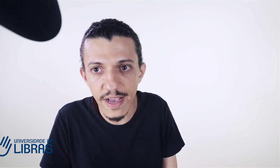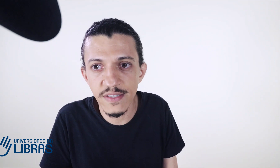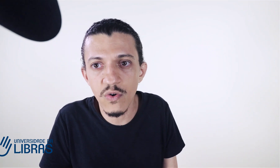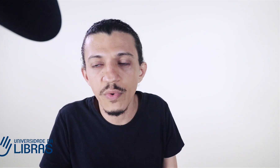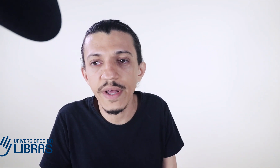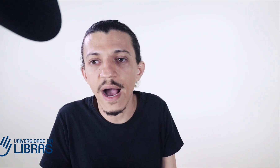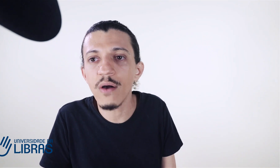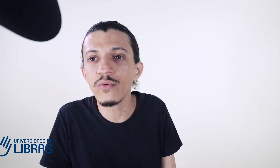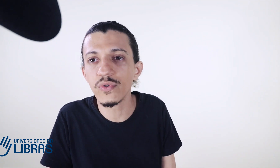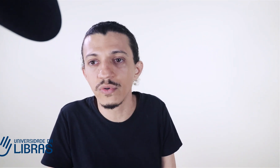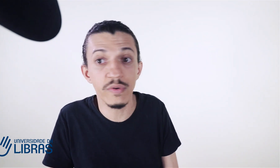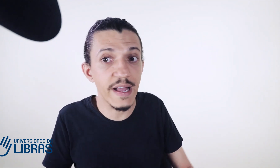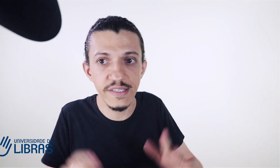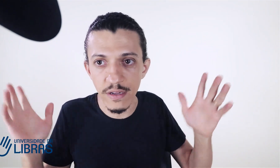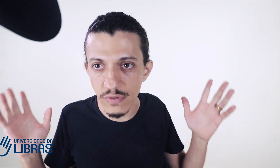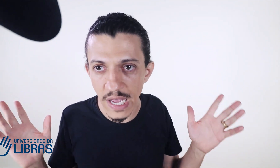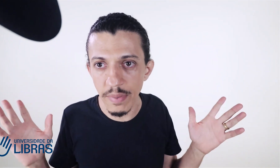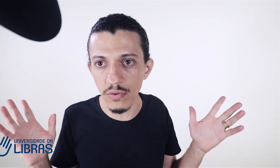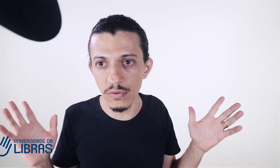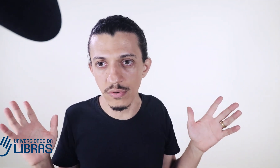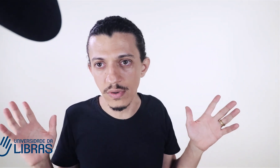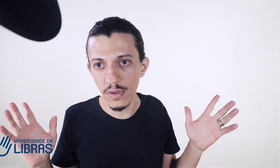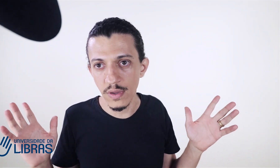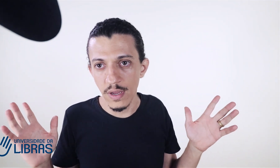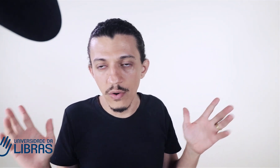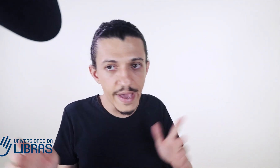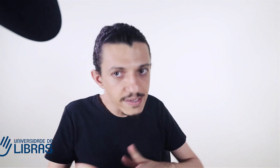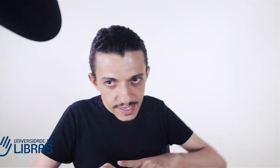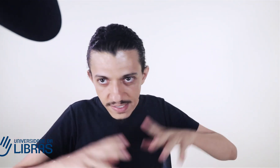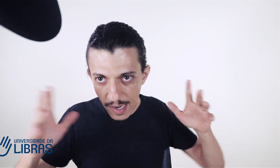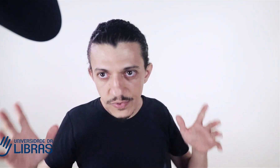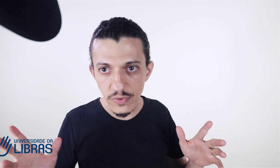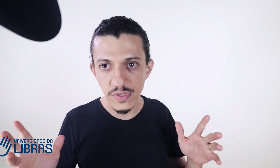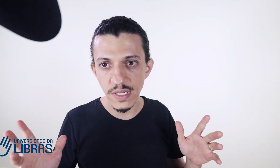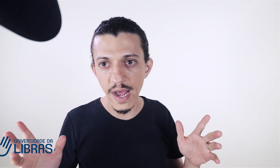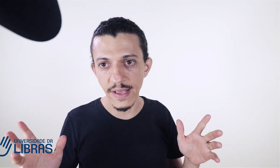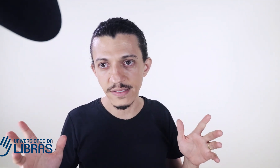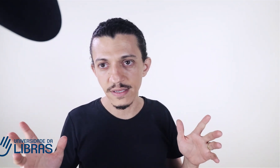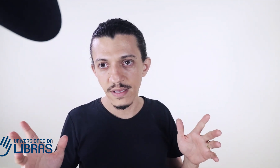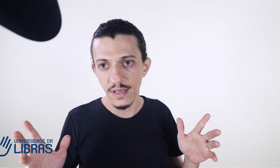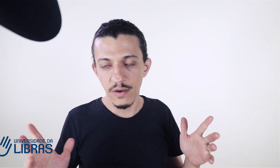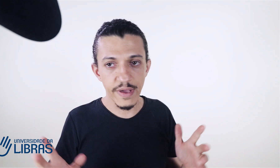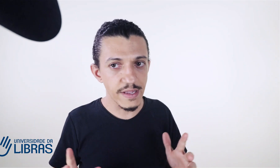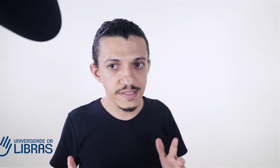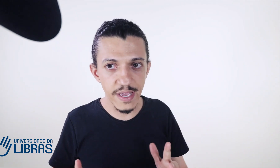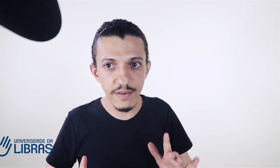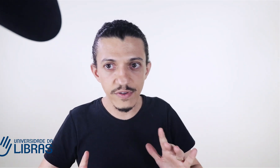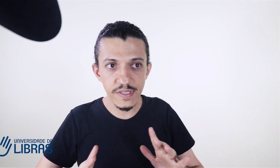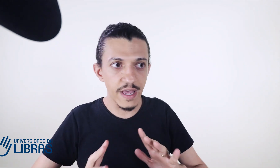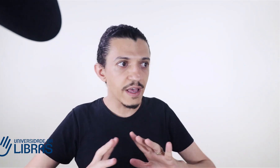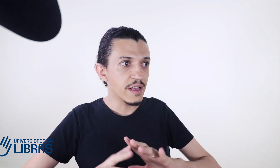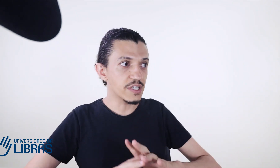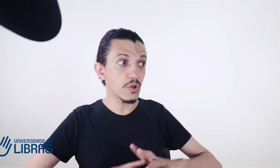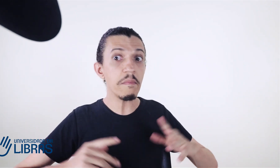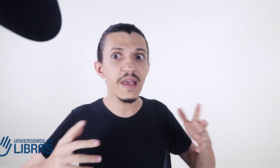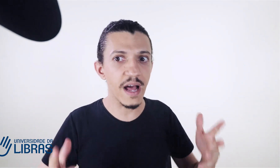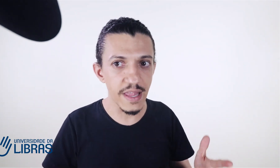se comunicar com o surdo. Não quer dizer que tu sabe tudo. Não quer dizer que você sabe todos os sinais. Não quer dizer que você já domina a